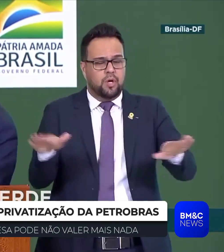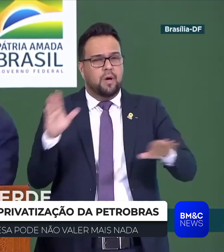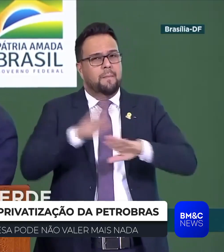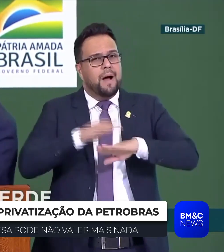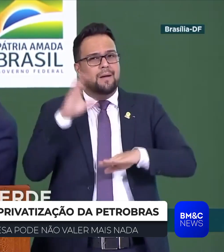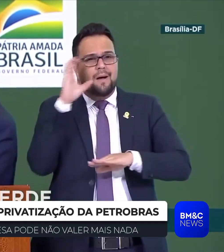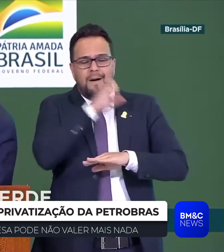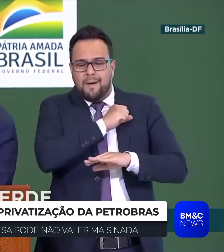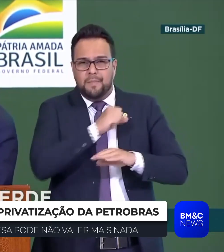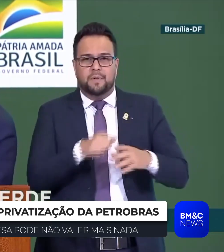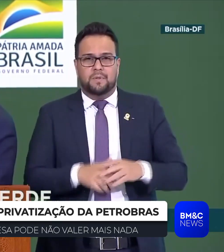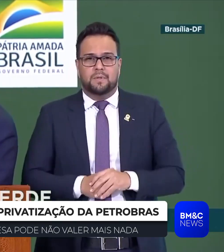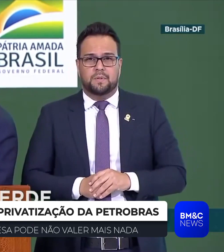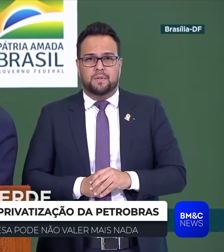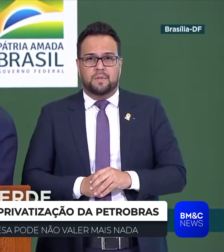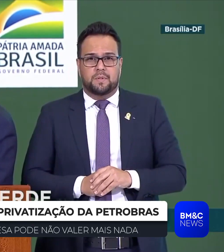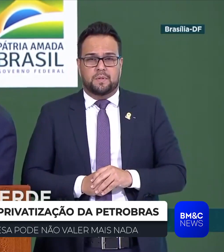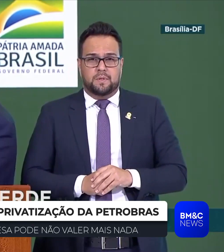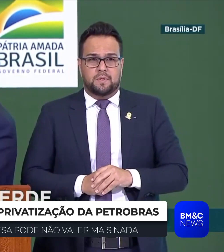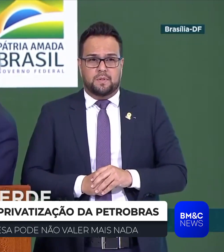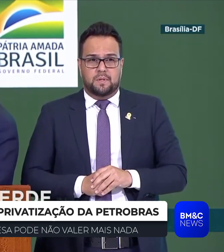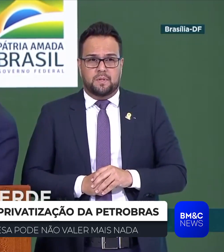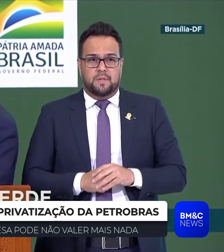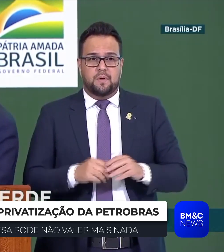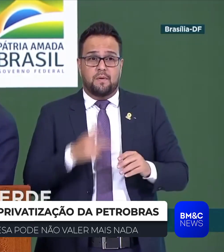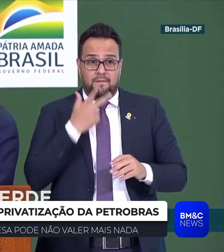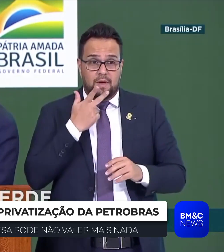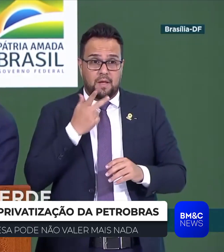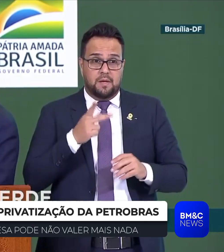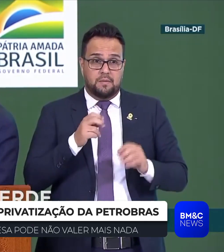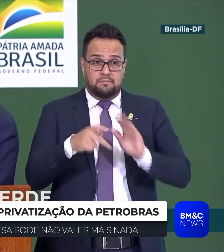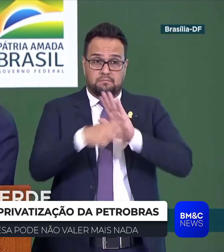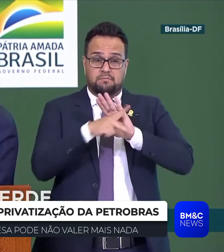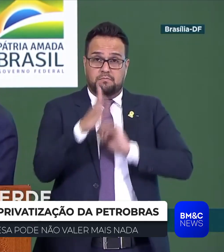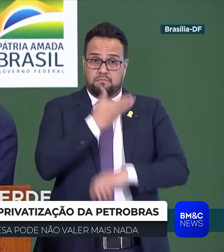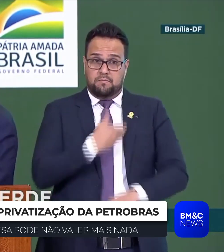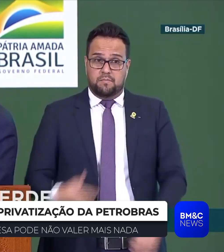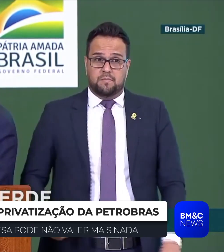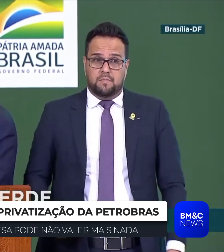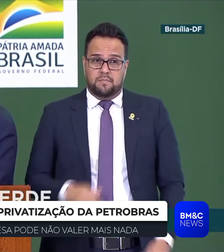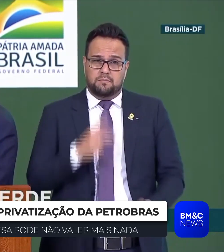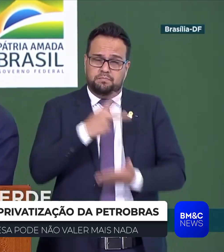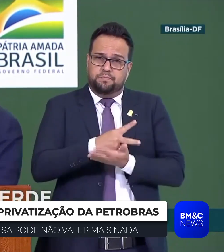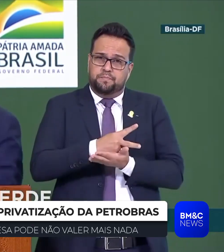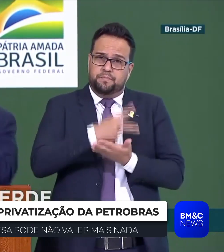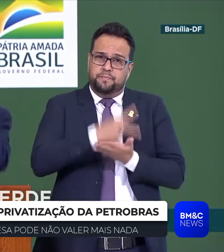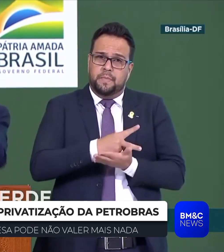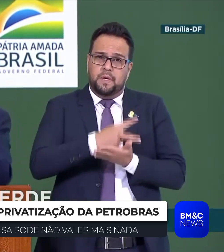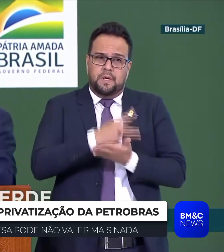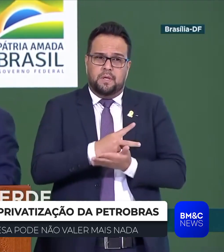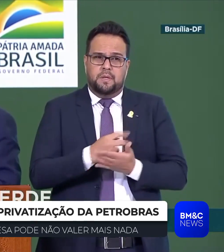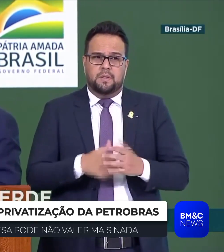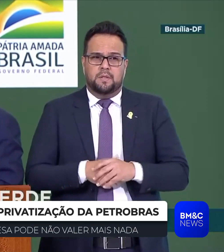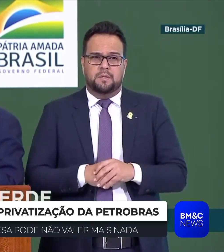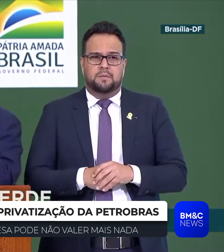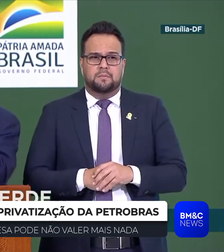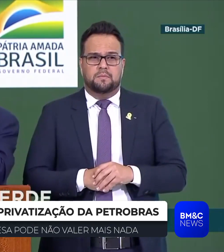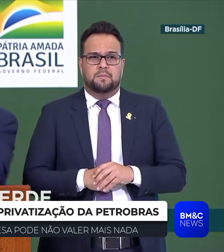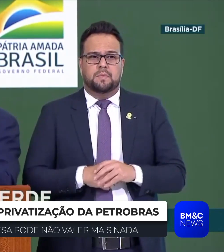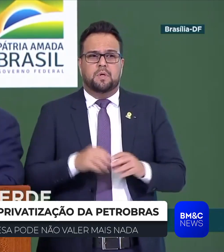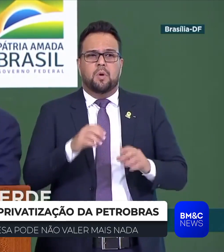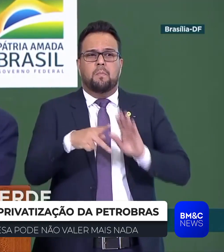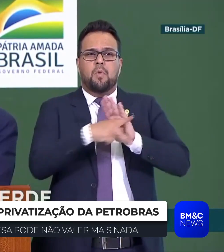placa dizendo que é estatal e o petróleo não sai do chão. E quando sai, sai com corrupção. Então, se houve a maior roubalheira da história